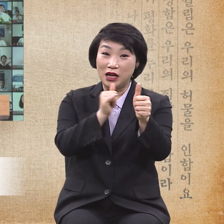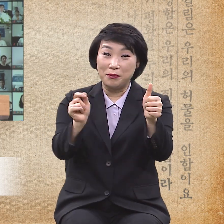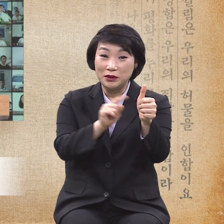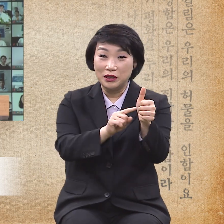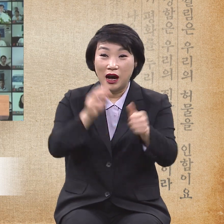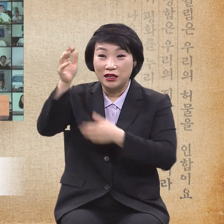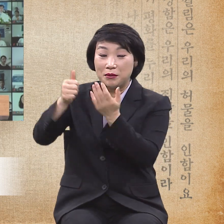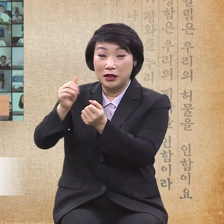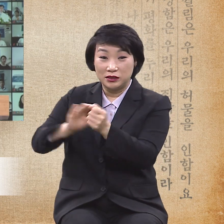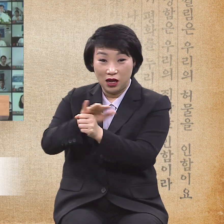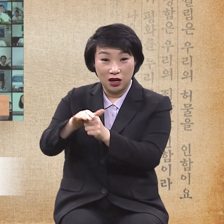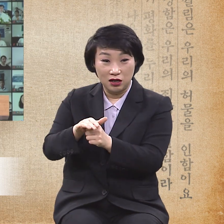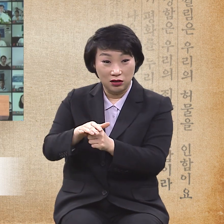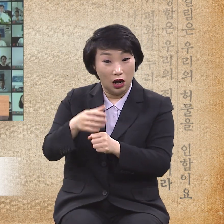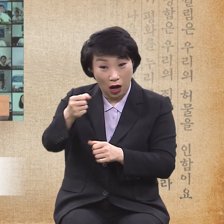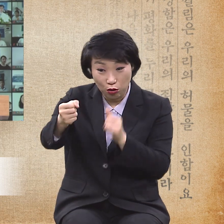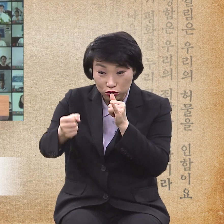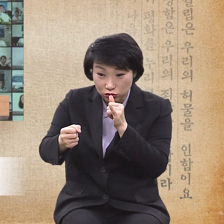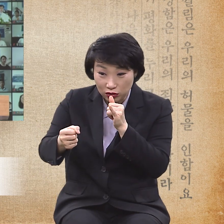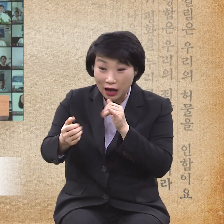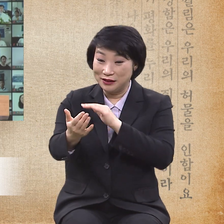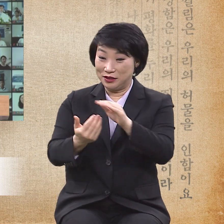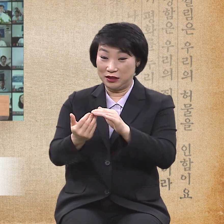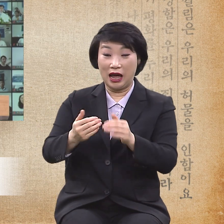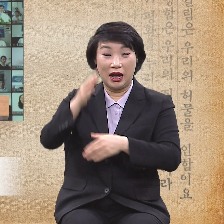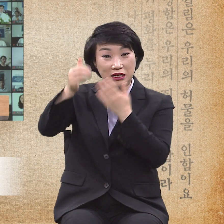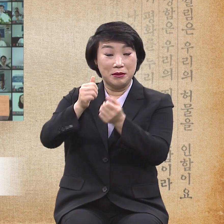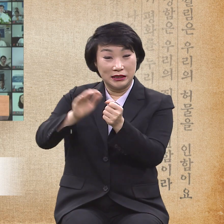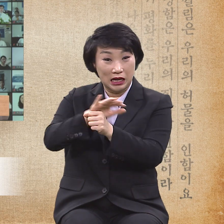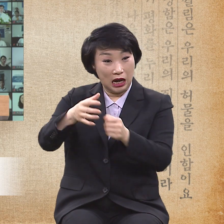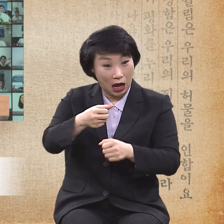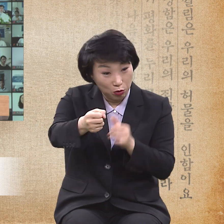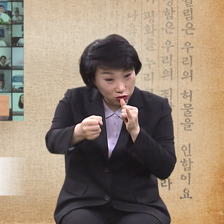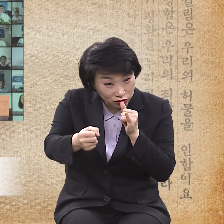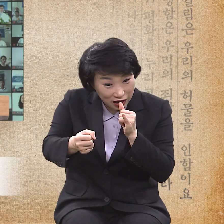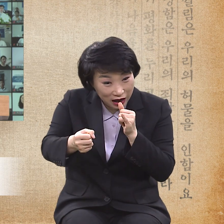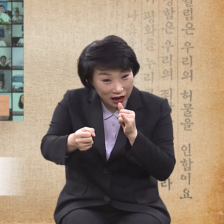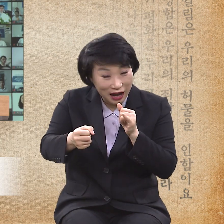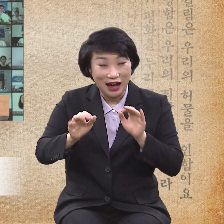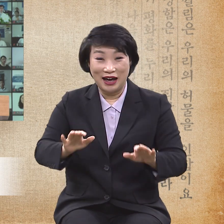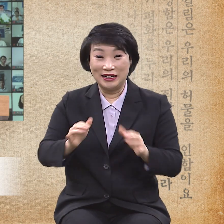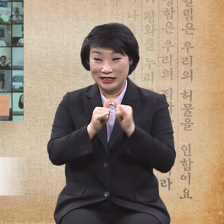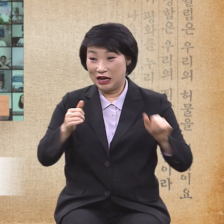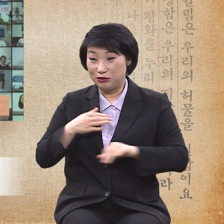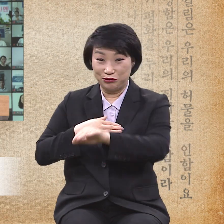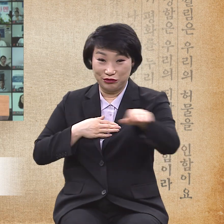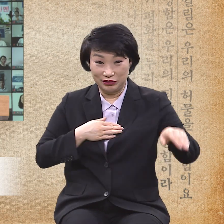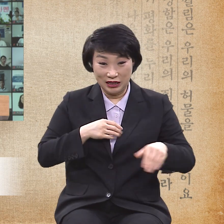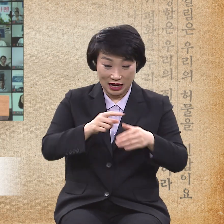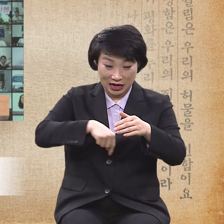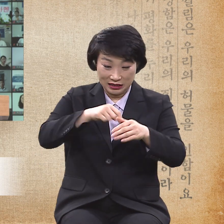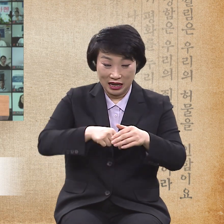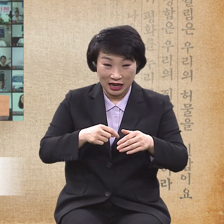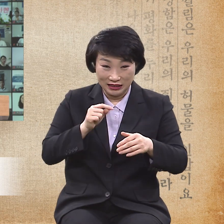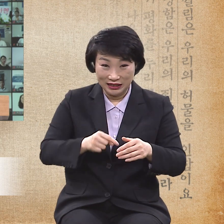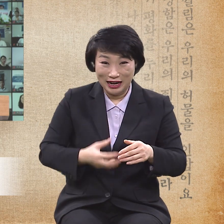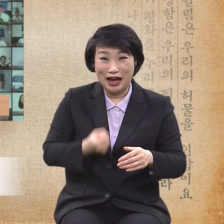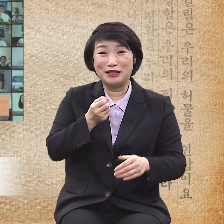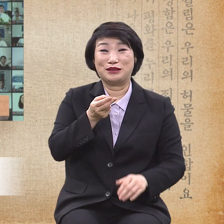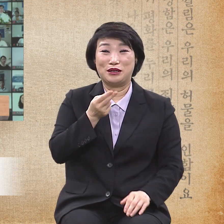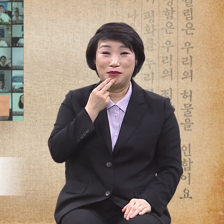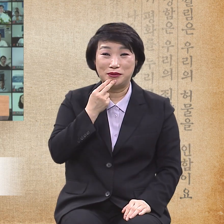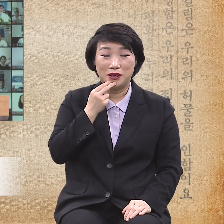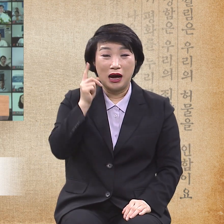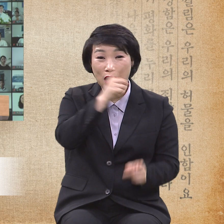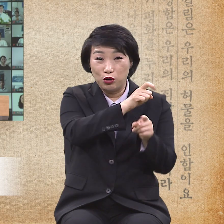사랑을 받았구나 하기 전에 가졌구나. 우리 인간 속에는 그런 게 없어. 마귀에 사는